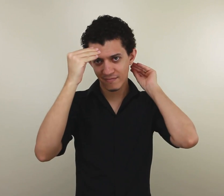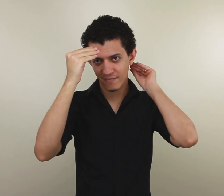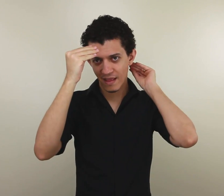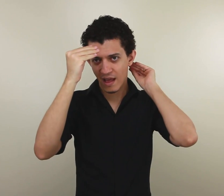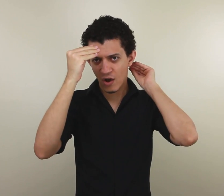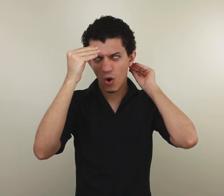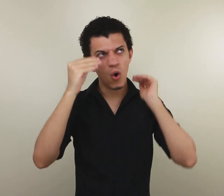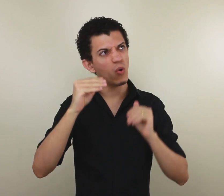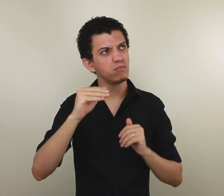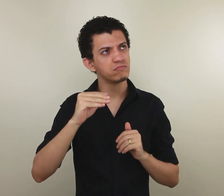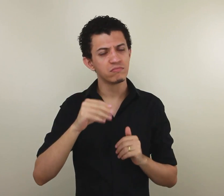Ou